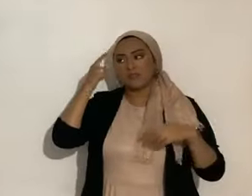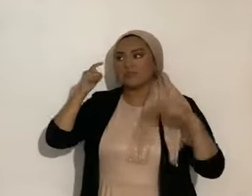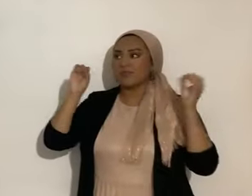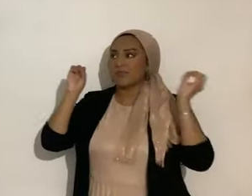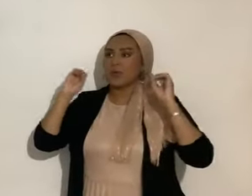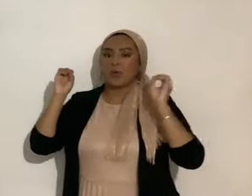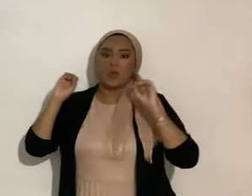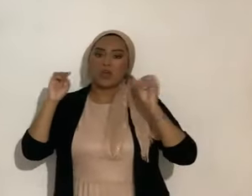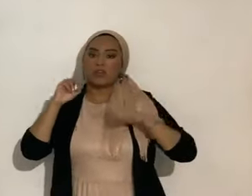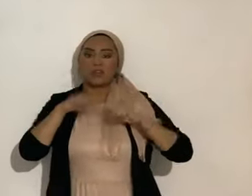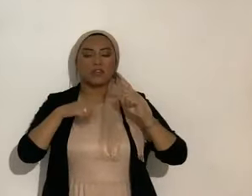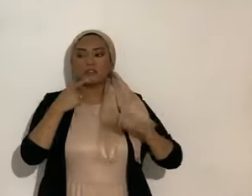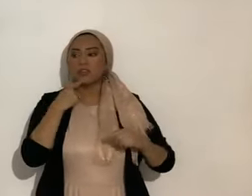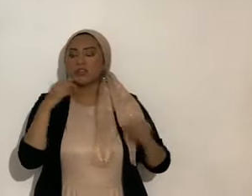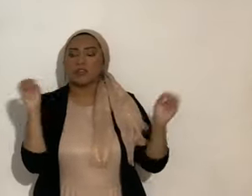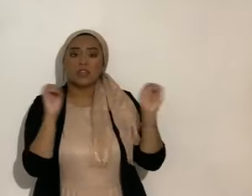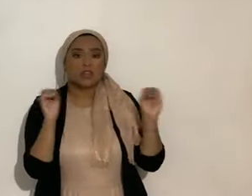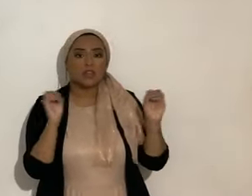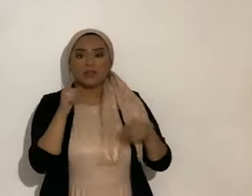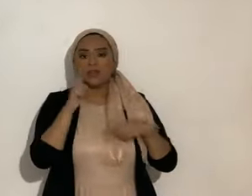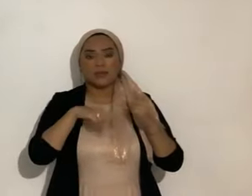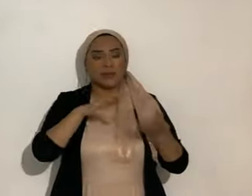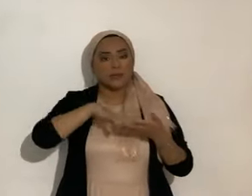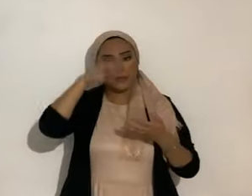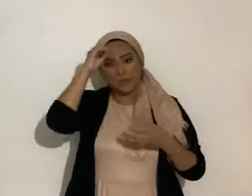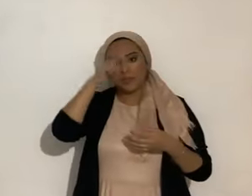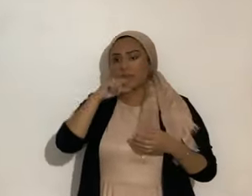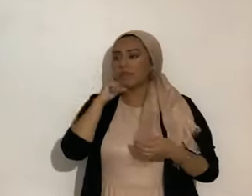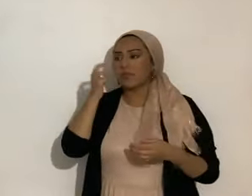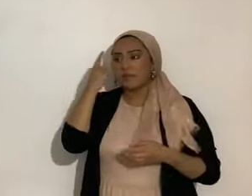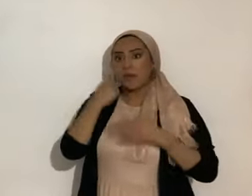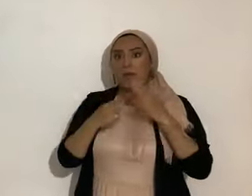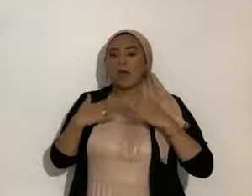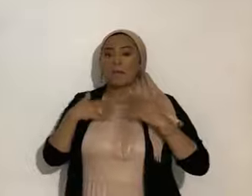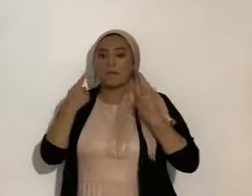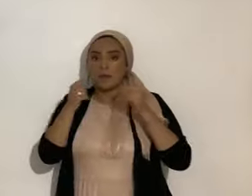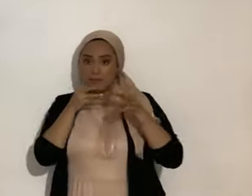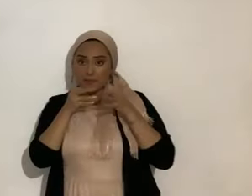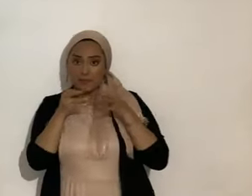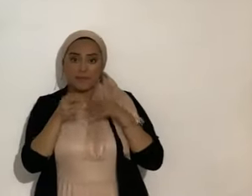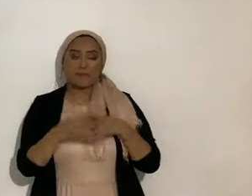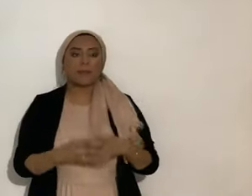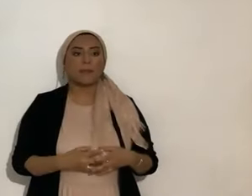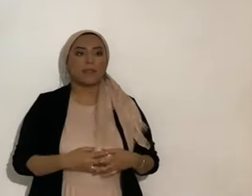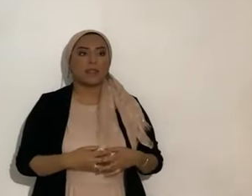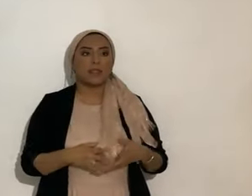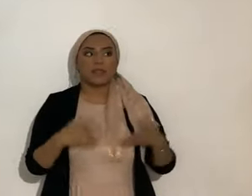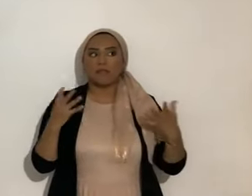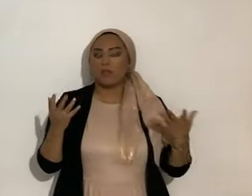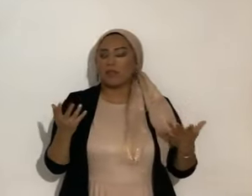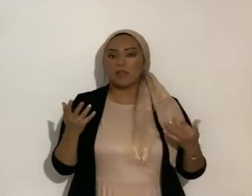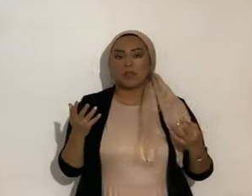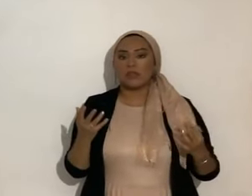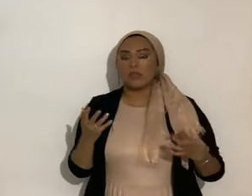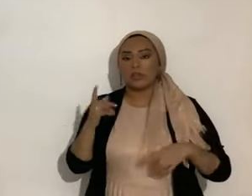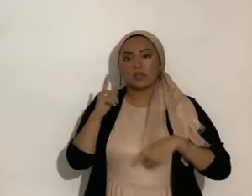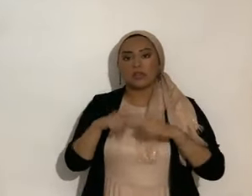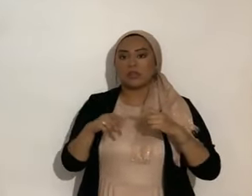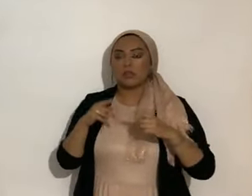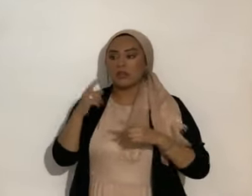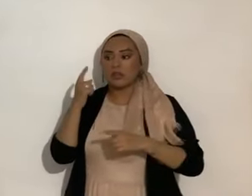puede decir nada, que no puedes aprender o que no entiendes lo que yo te estoy explicando, entonces no se puede ir hacia la